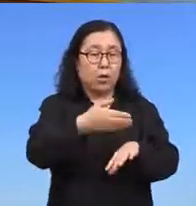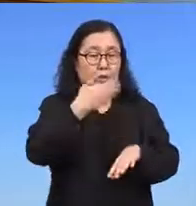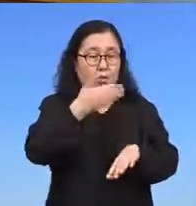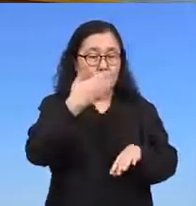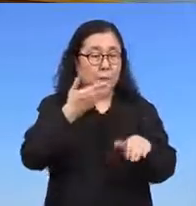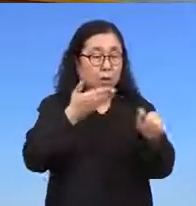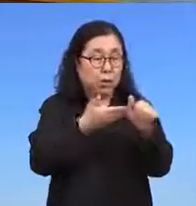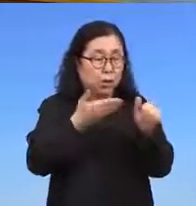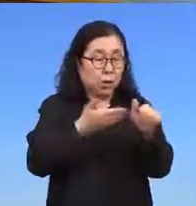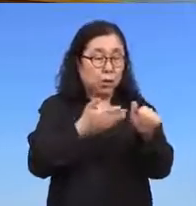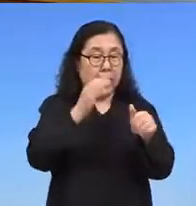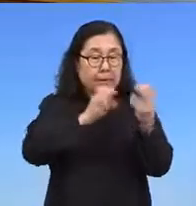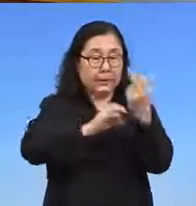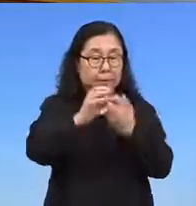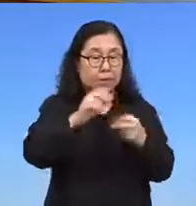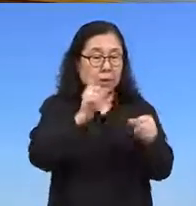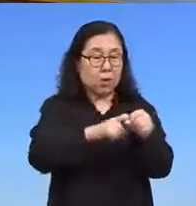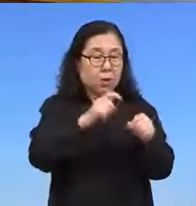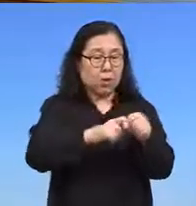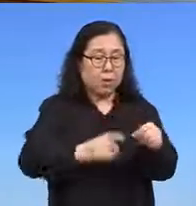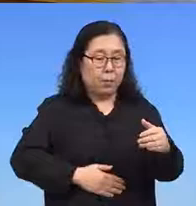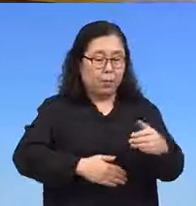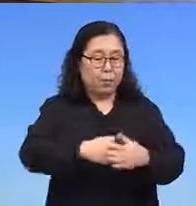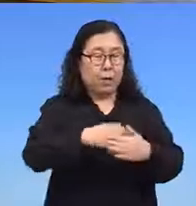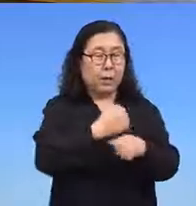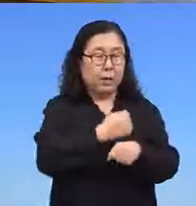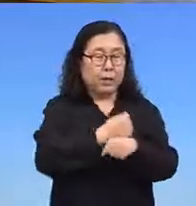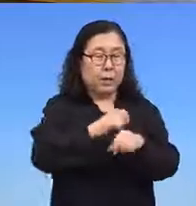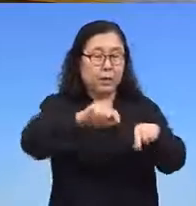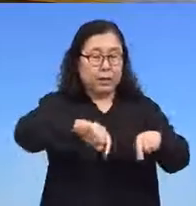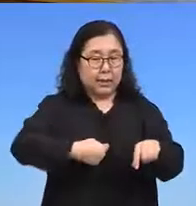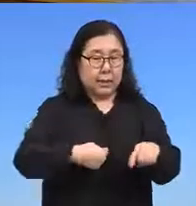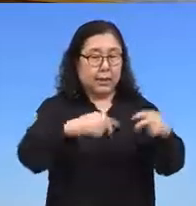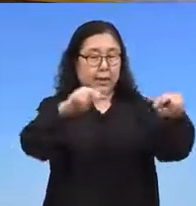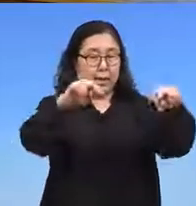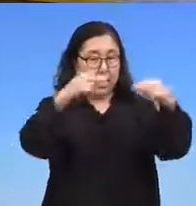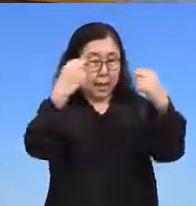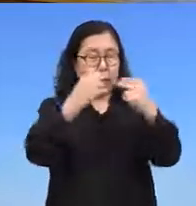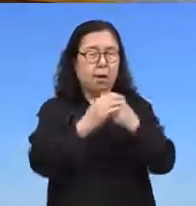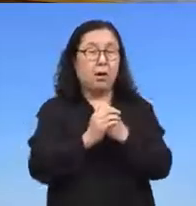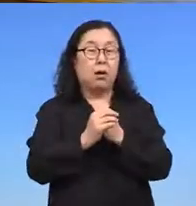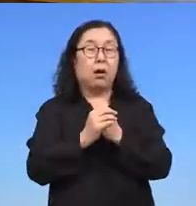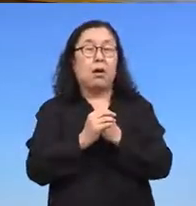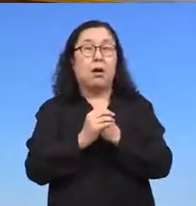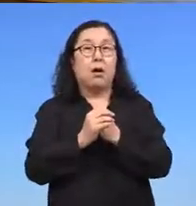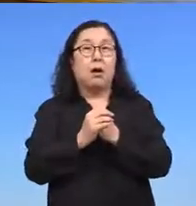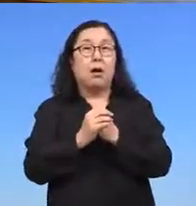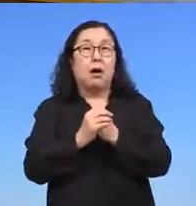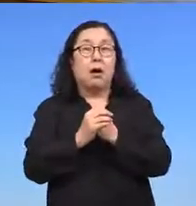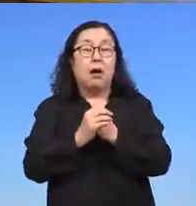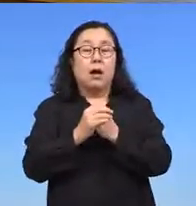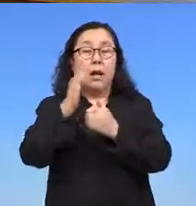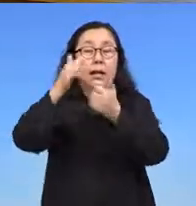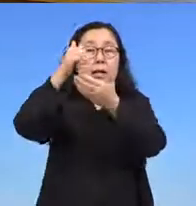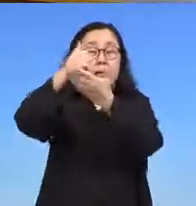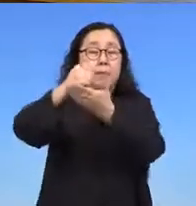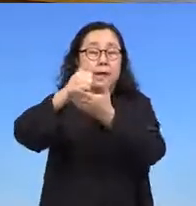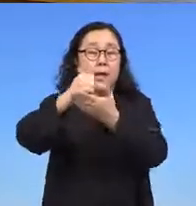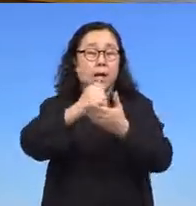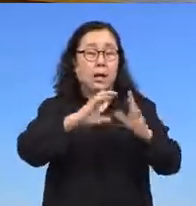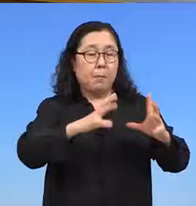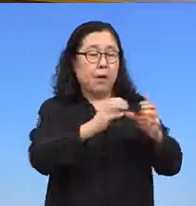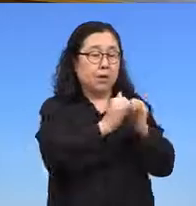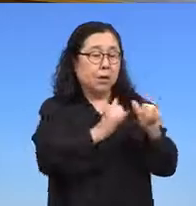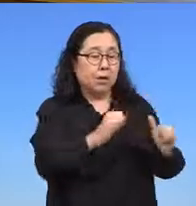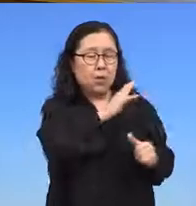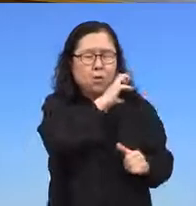떡으로 배불리시니 이는 여호와께서 자기를 향하여 너희가 원망하는 그 말을 들으셨습니다. 여기 보면은요,